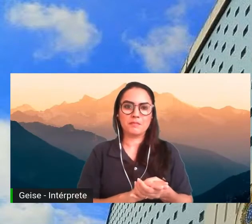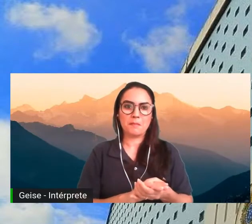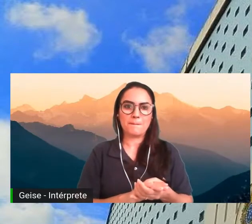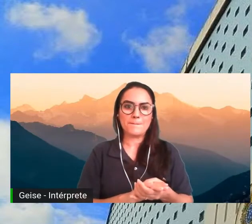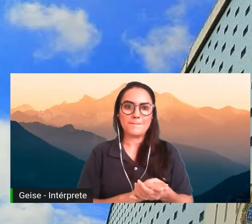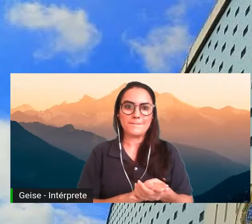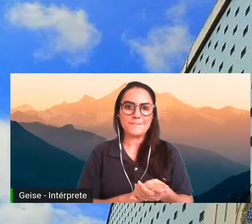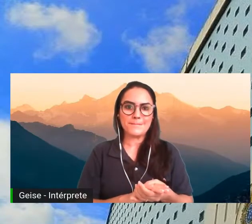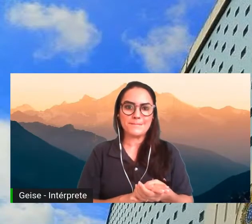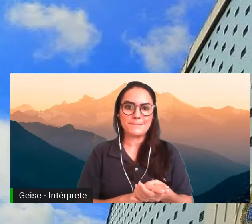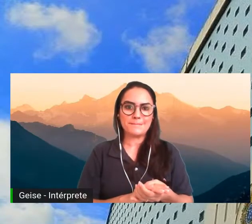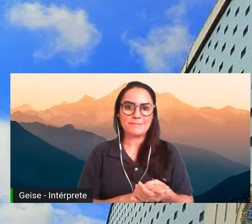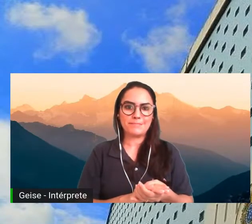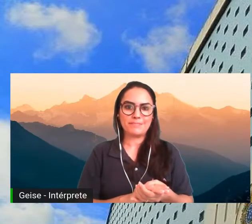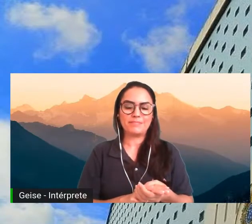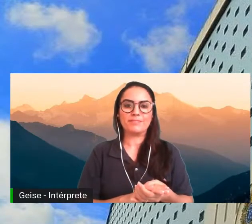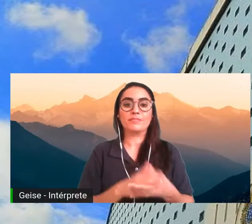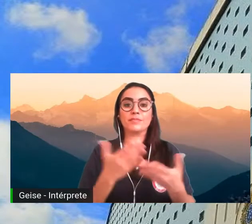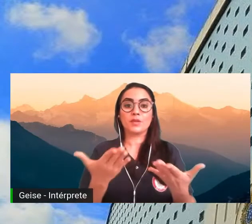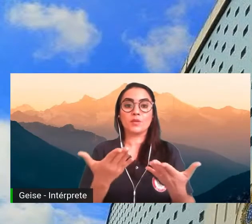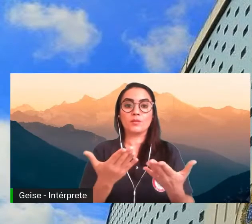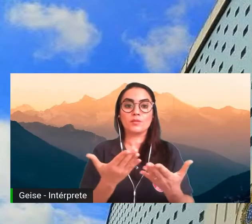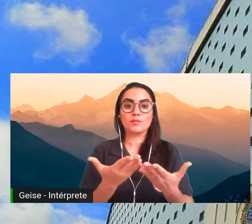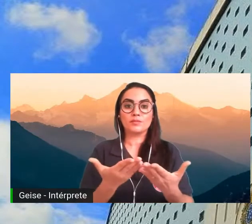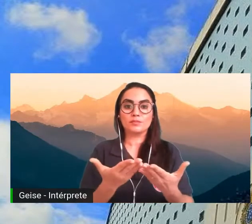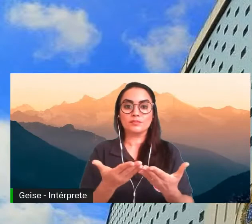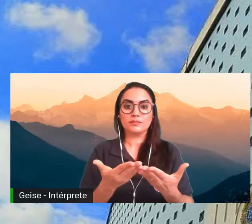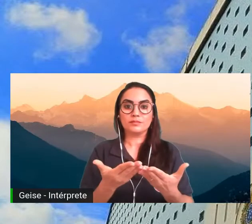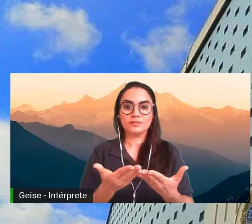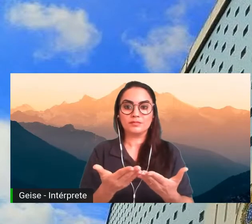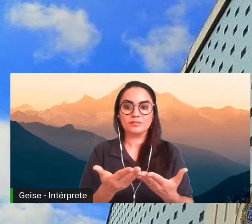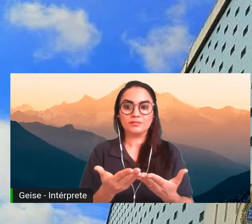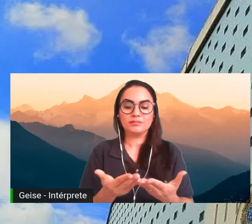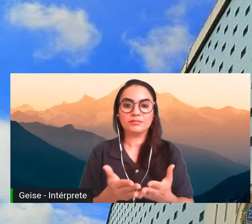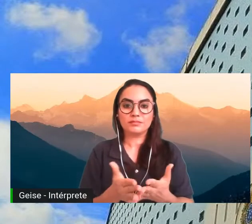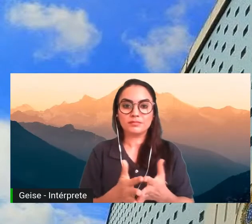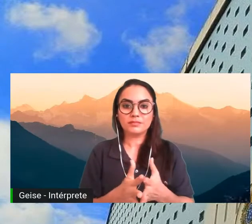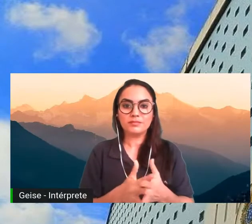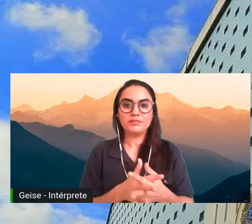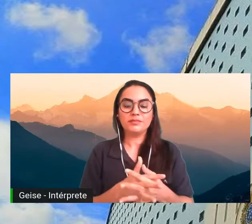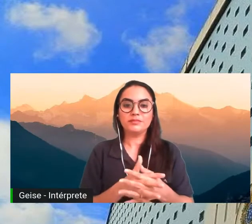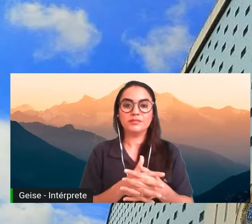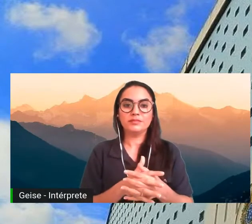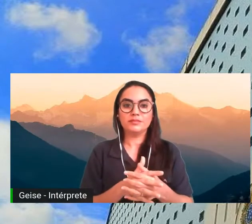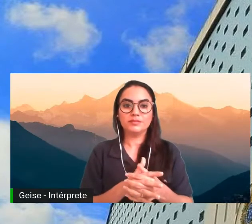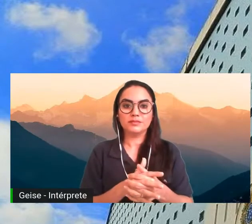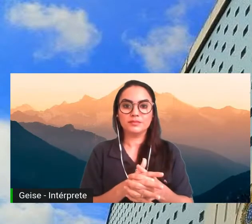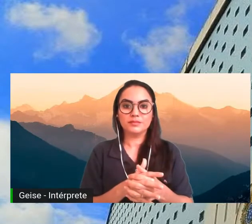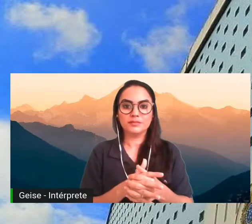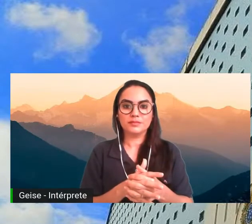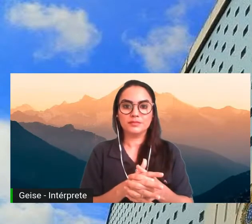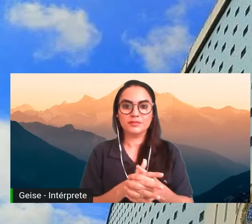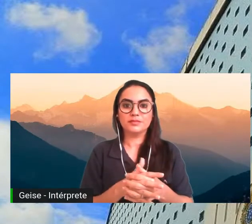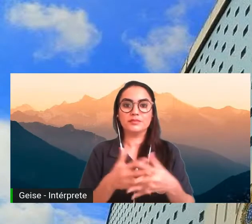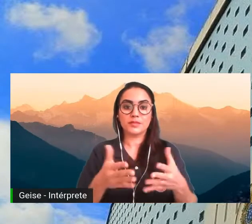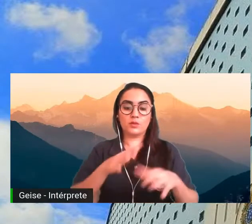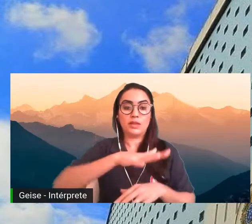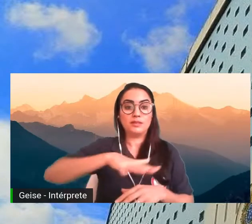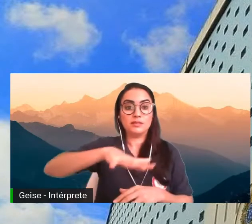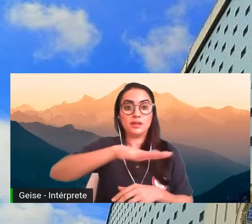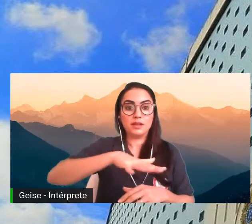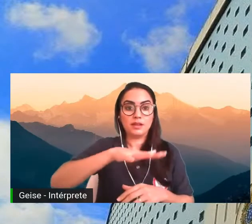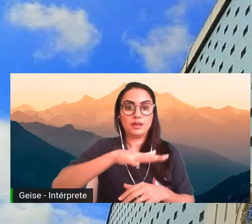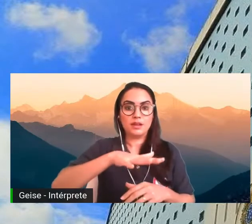Como o fio condutor dos saberes essenciais para o desempenho das funções no setor produtivo, aí está faltando